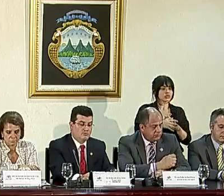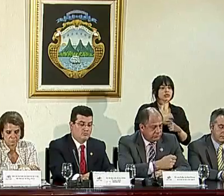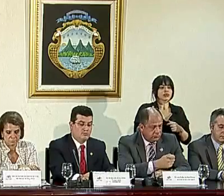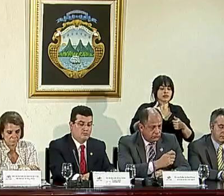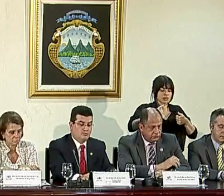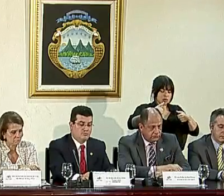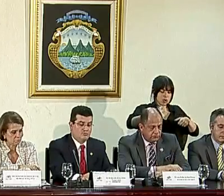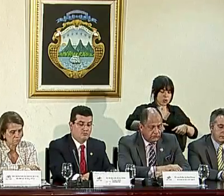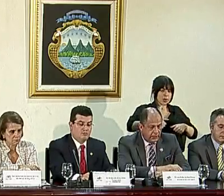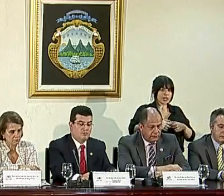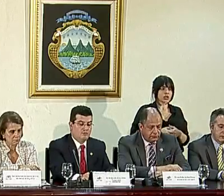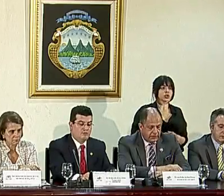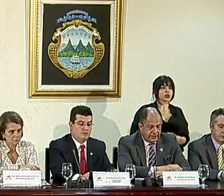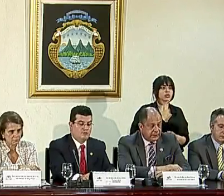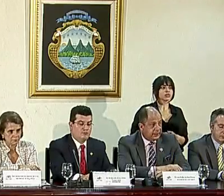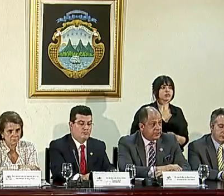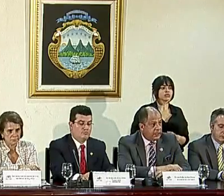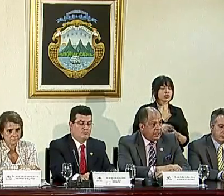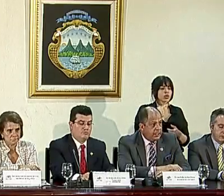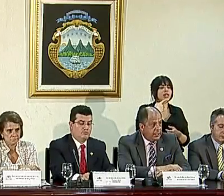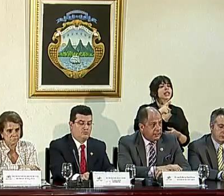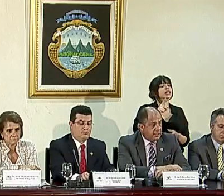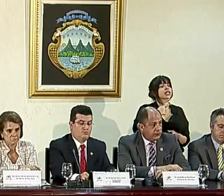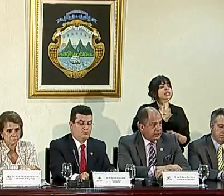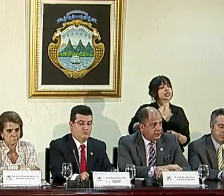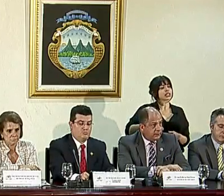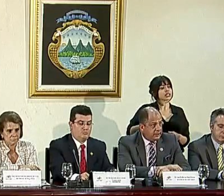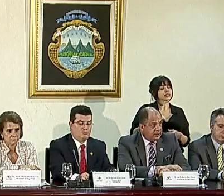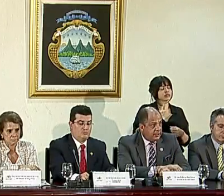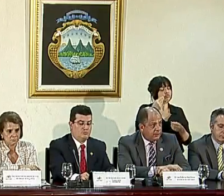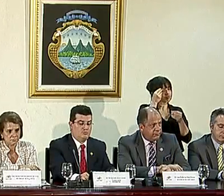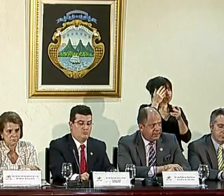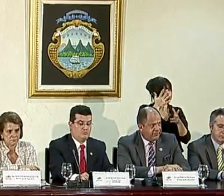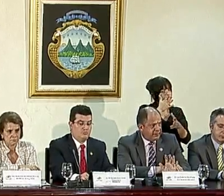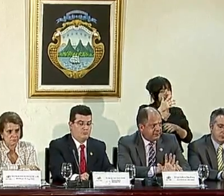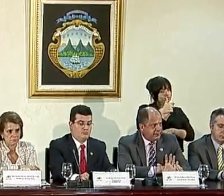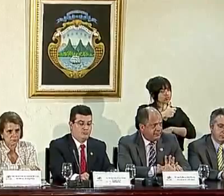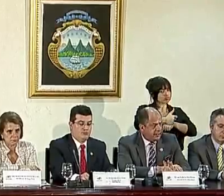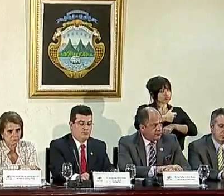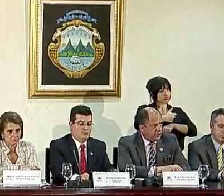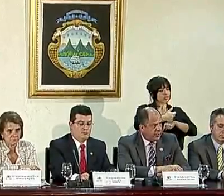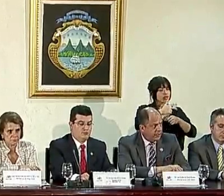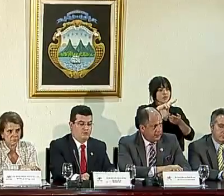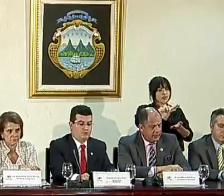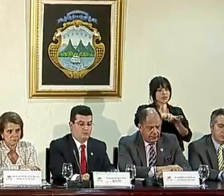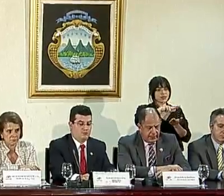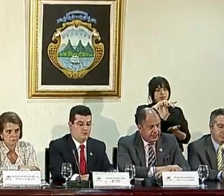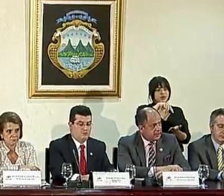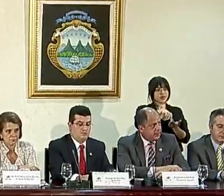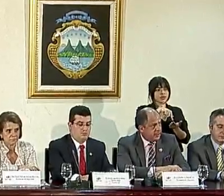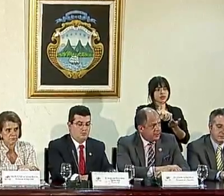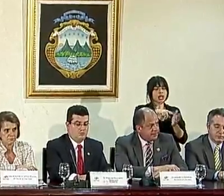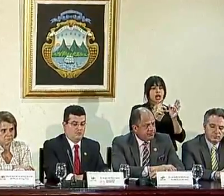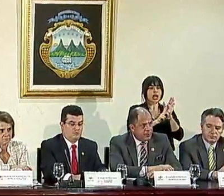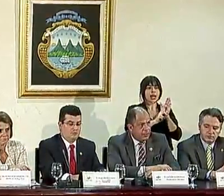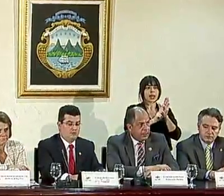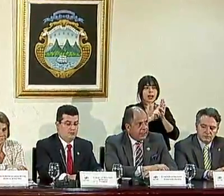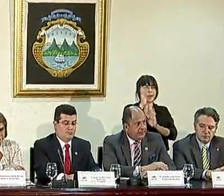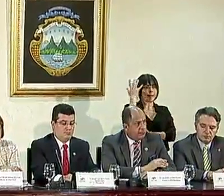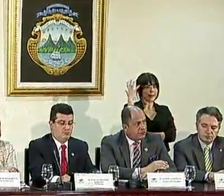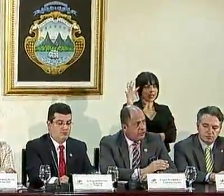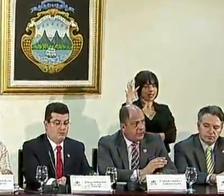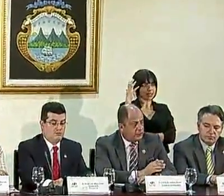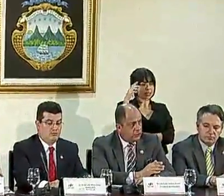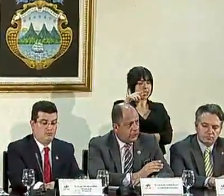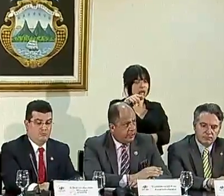acuerdo, una directriz, indicando que se establecía o ratificando la alerta amarilla,